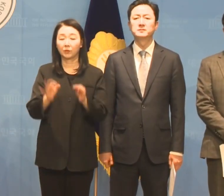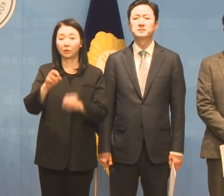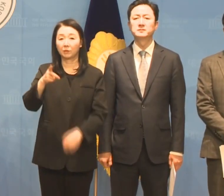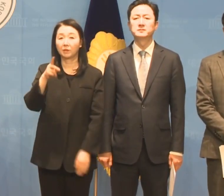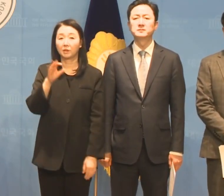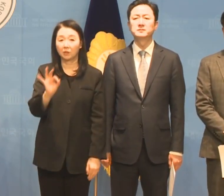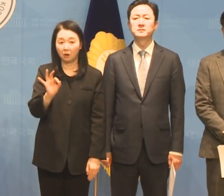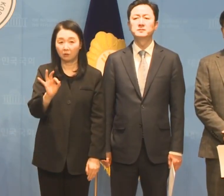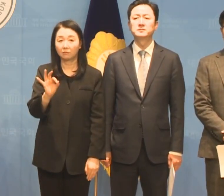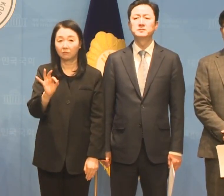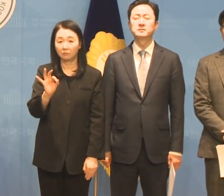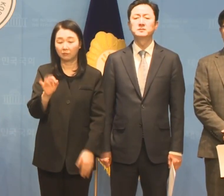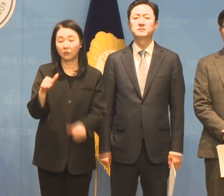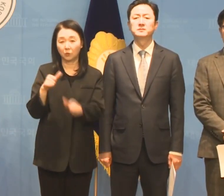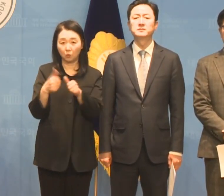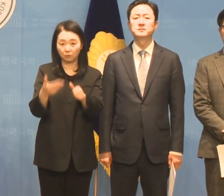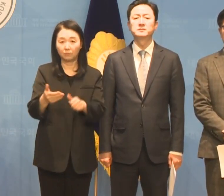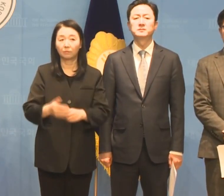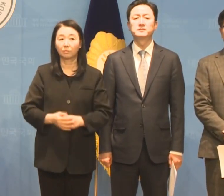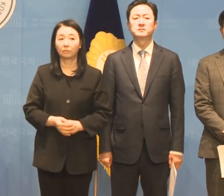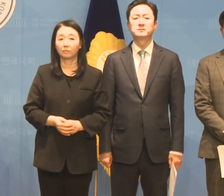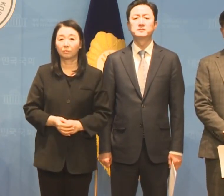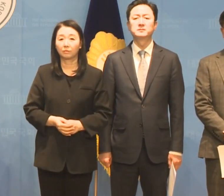김기영 고문입니다.